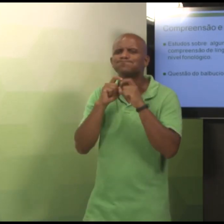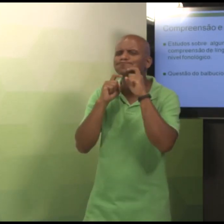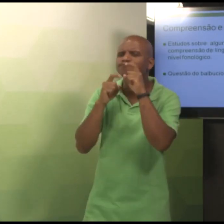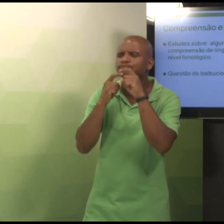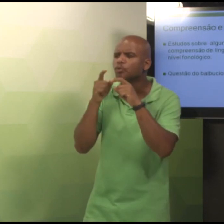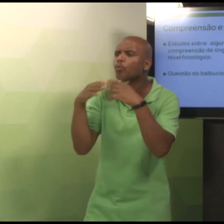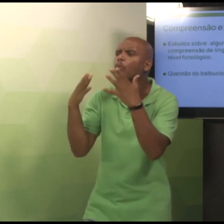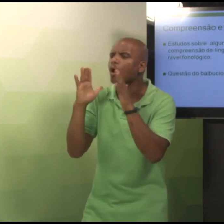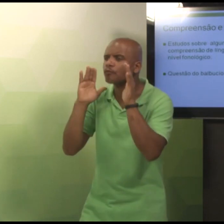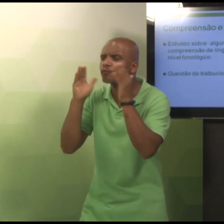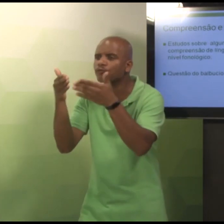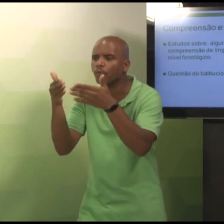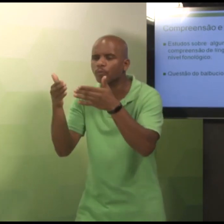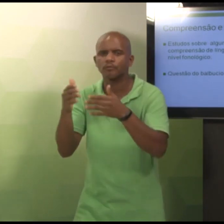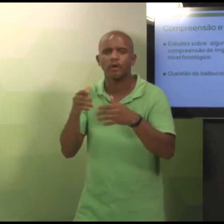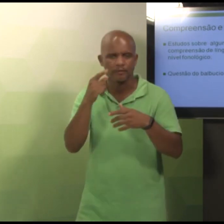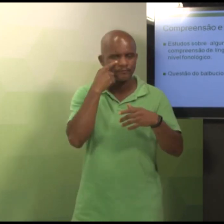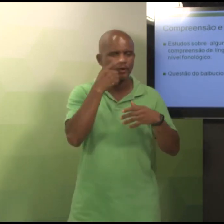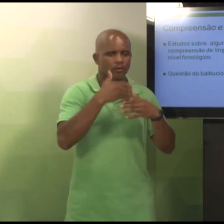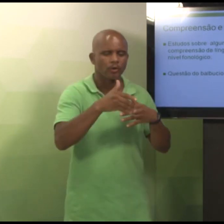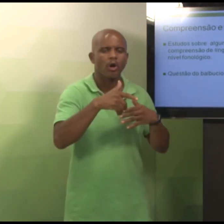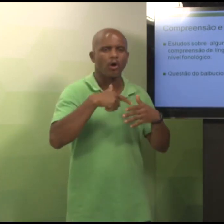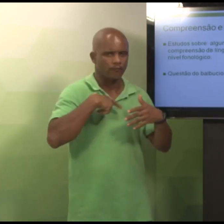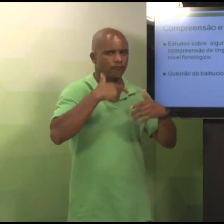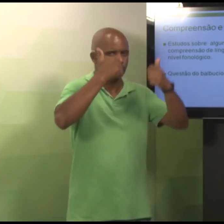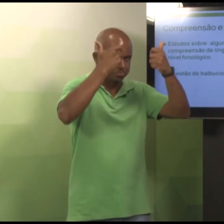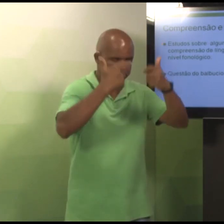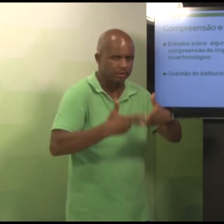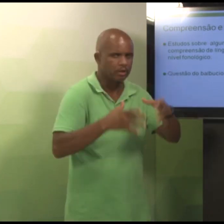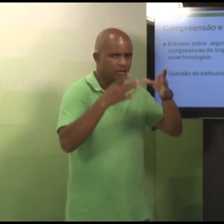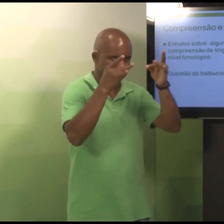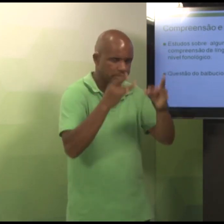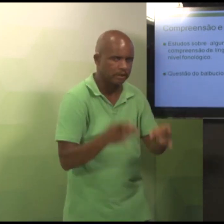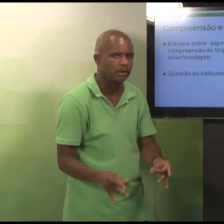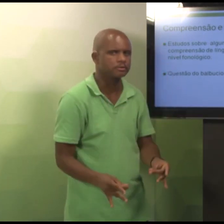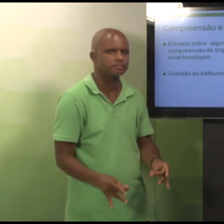ou das línguas orais, surgiram algumas dúvidas. Vou explicar para vocês.